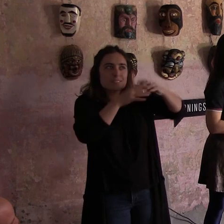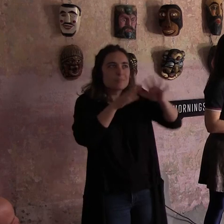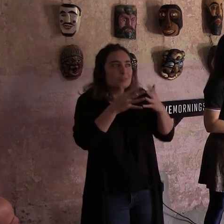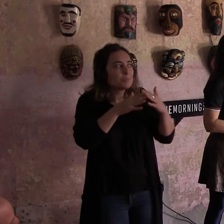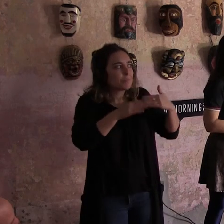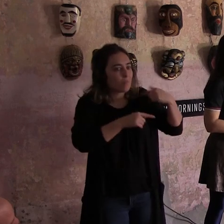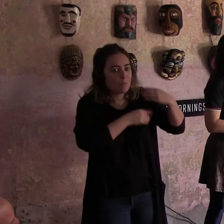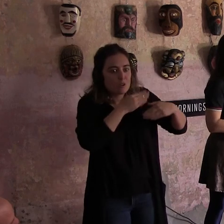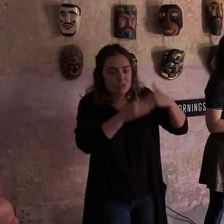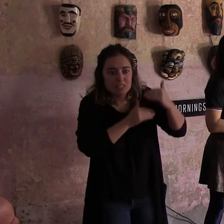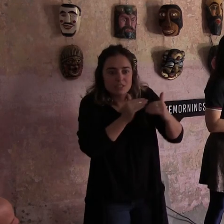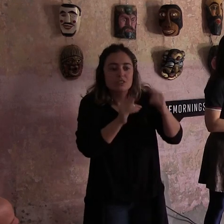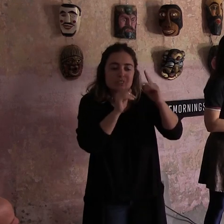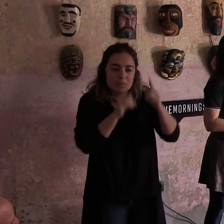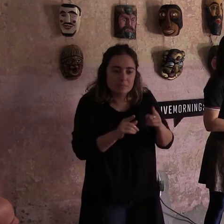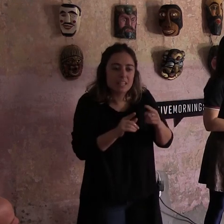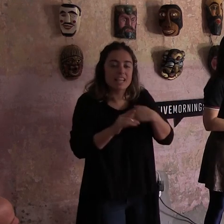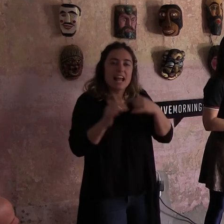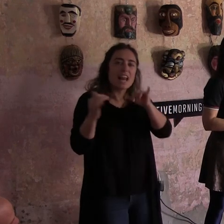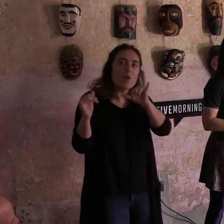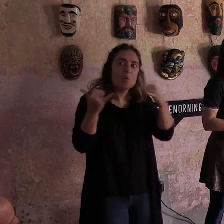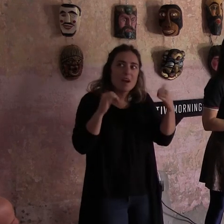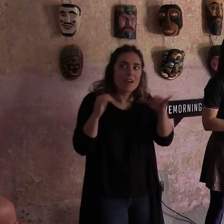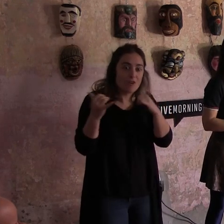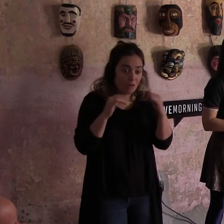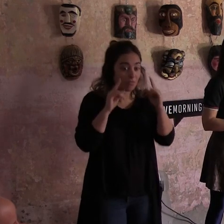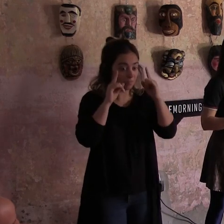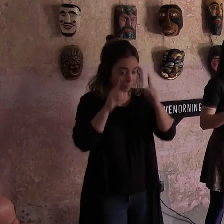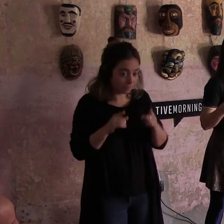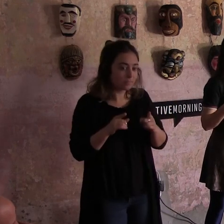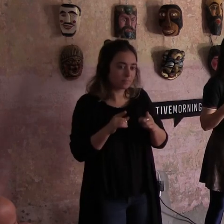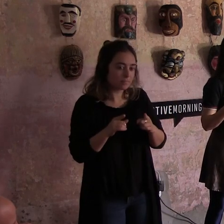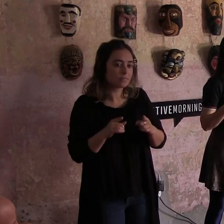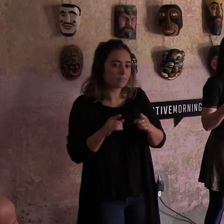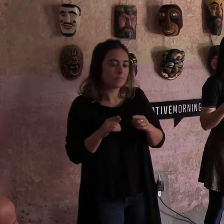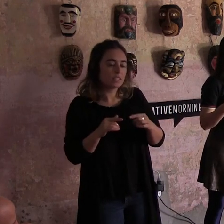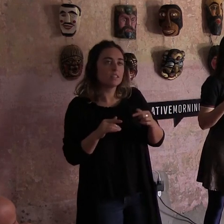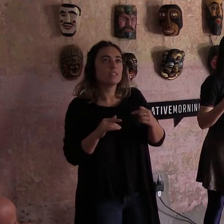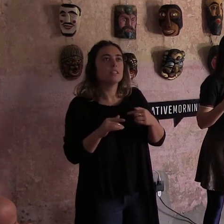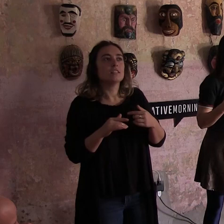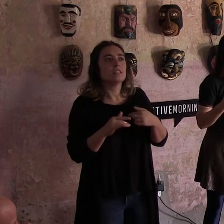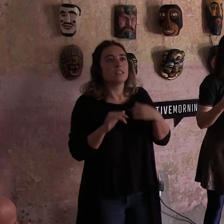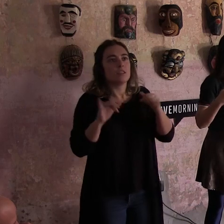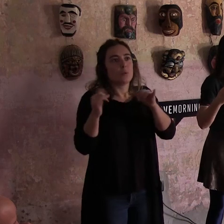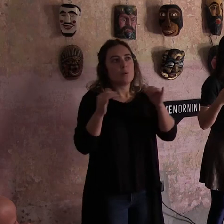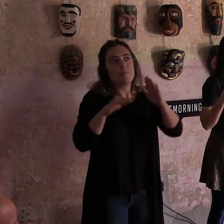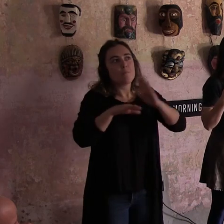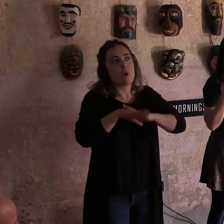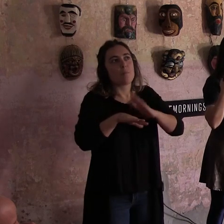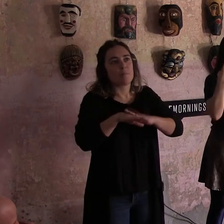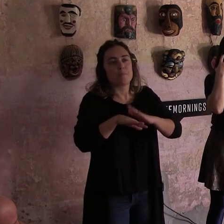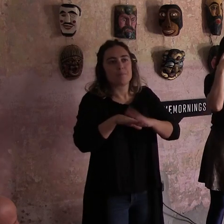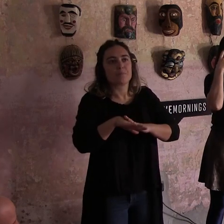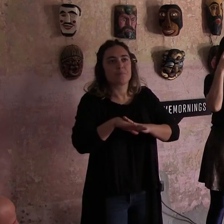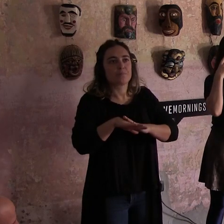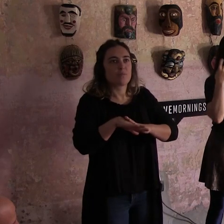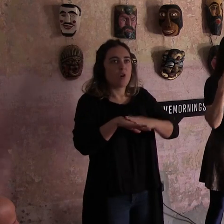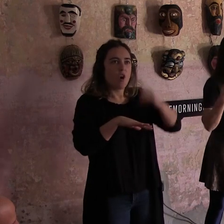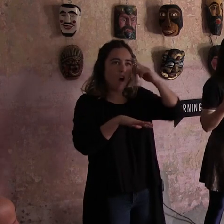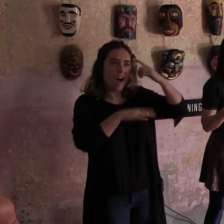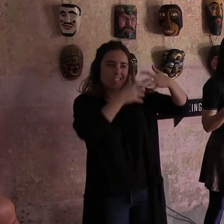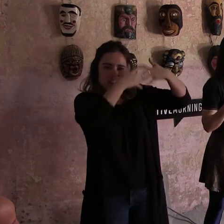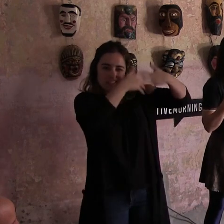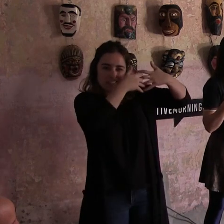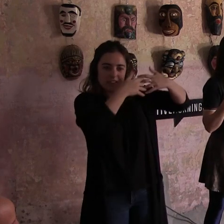proceso. Y el juego es una de las, de los momentos que la cabeza hace